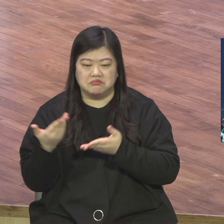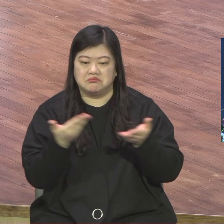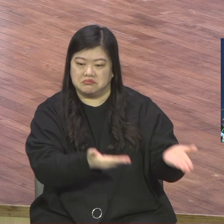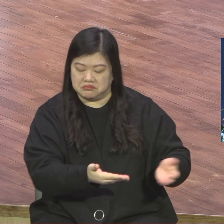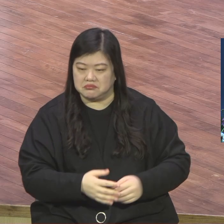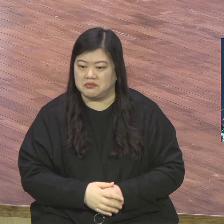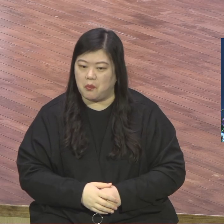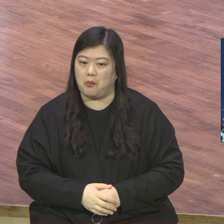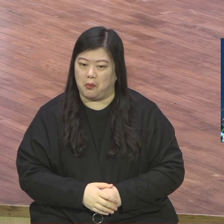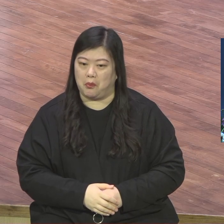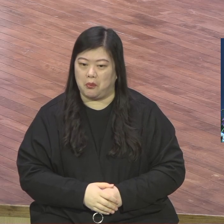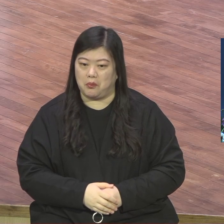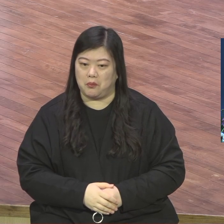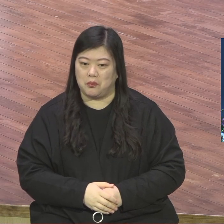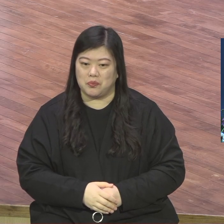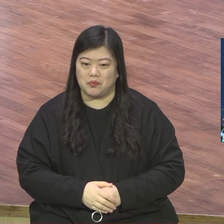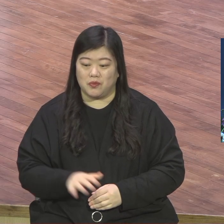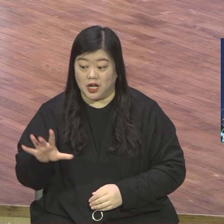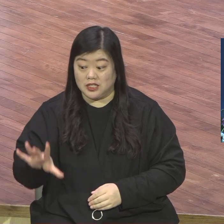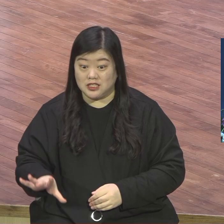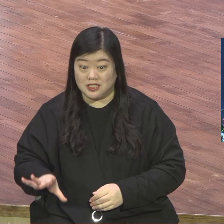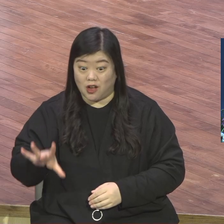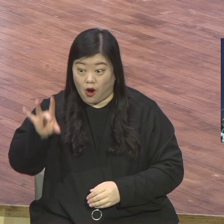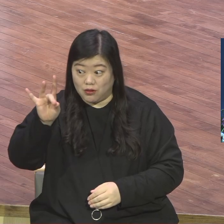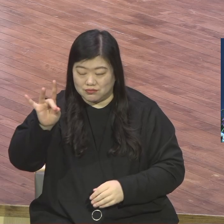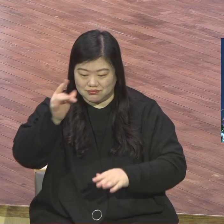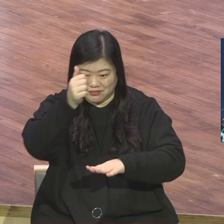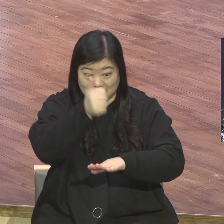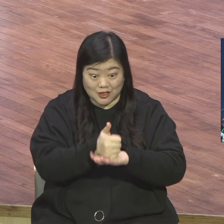알파 오메가 처음과 나중 되시는 예수님,